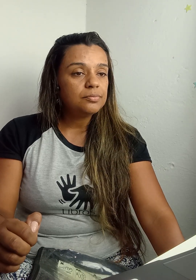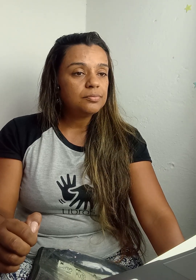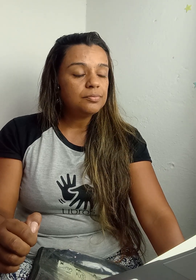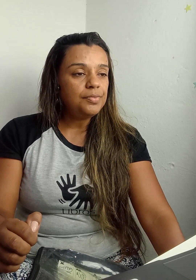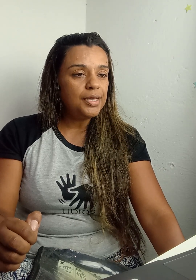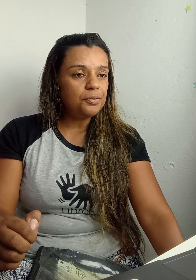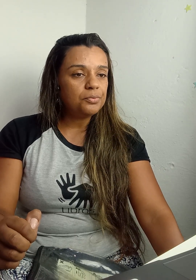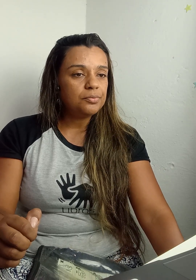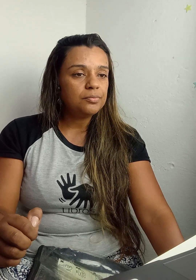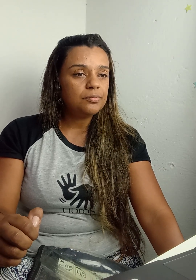Não.